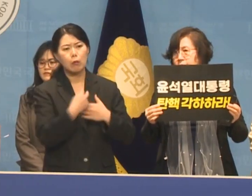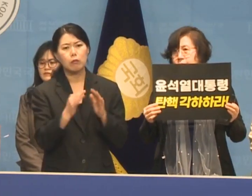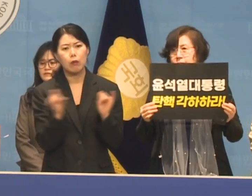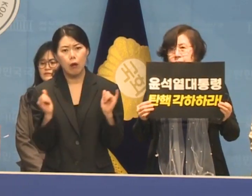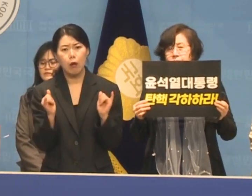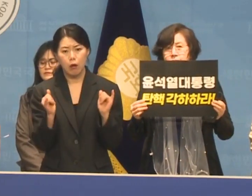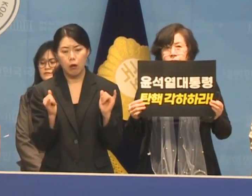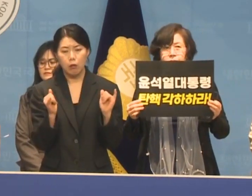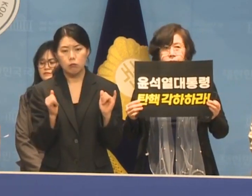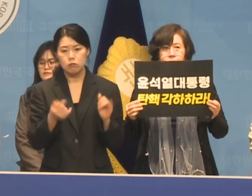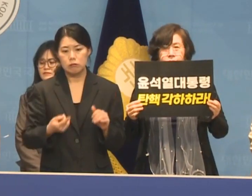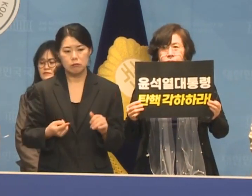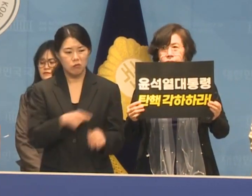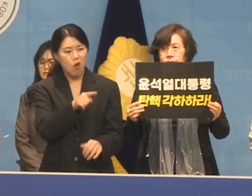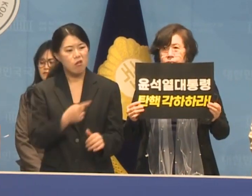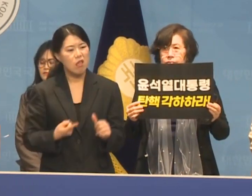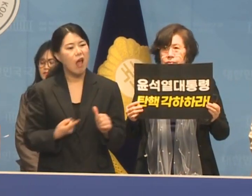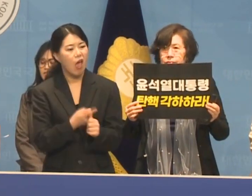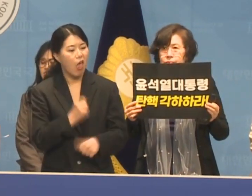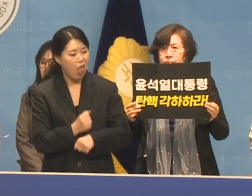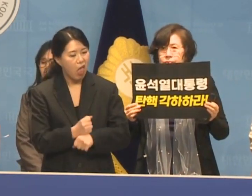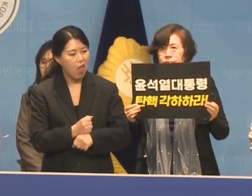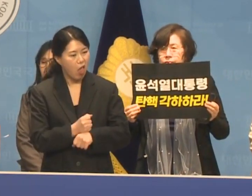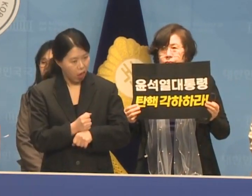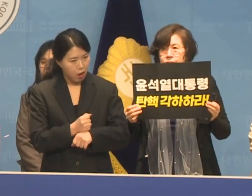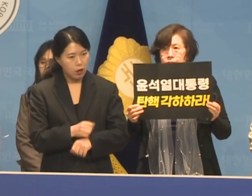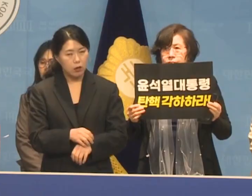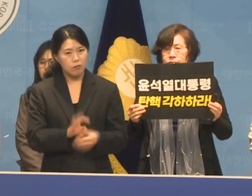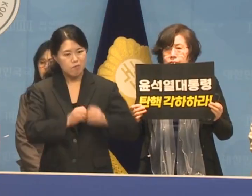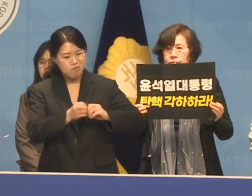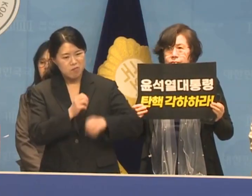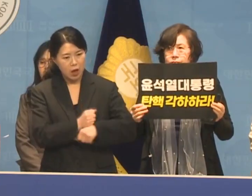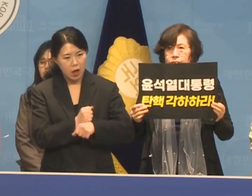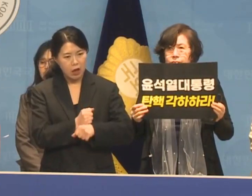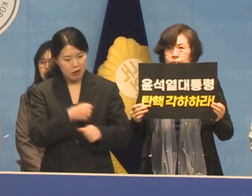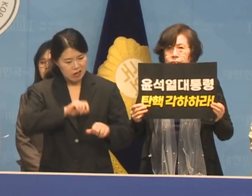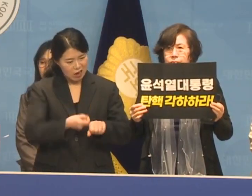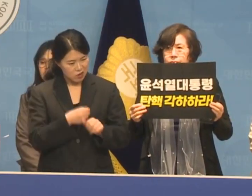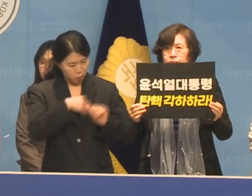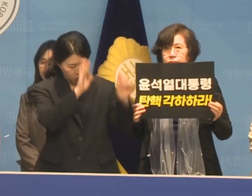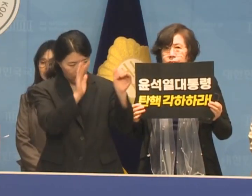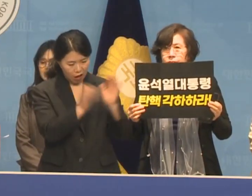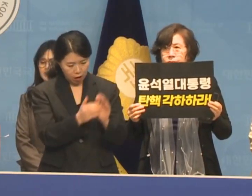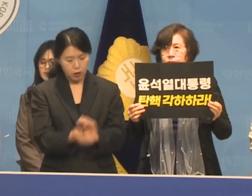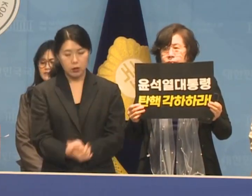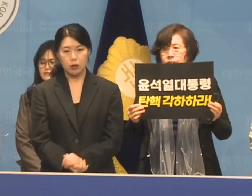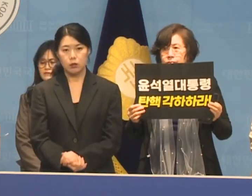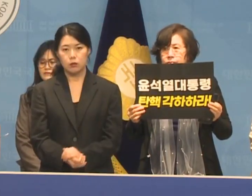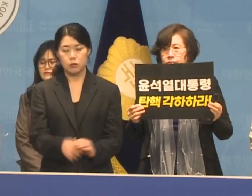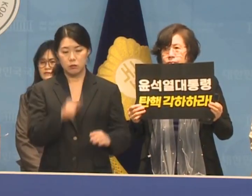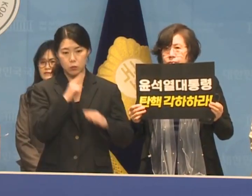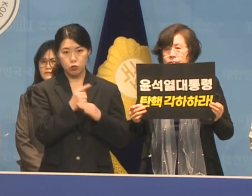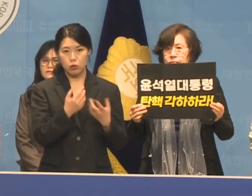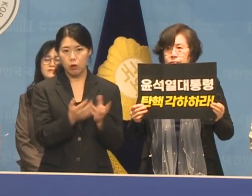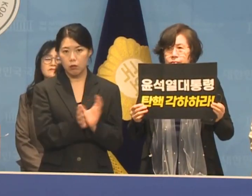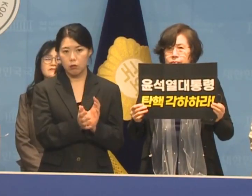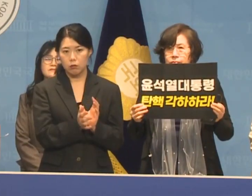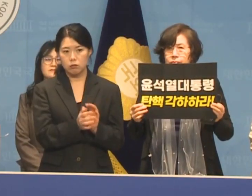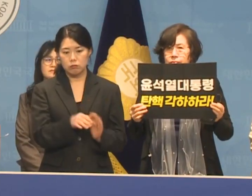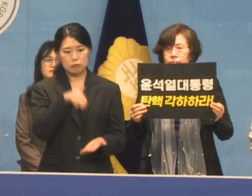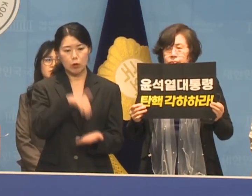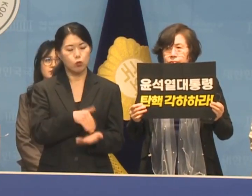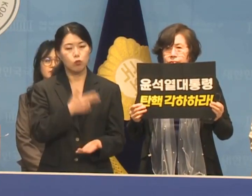청년에게 살인자 누명을 씌웠습니다. 자, 그리고 강제 북송했지만 더불어민주당은